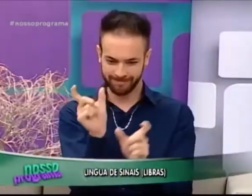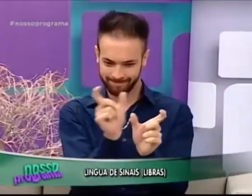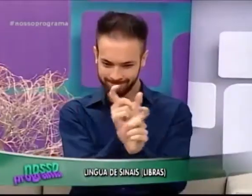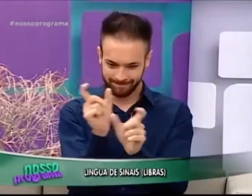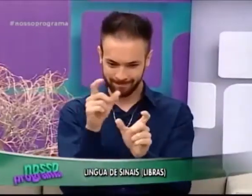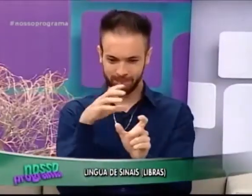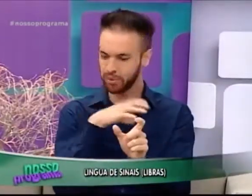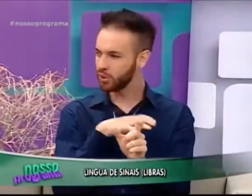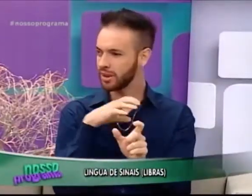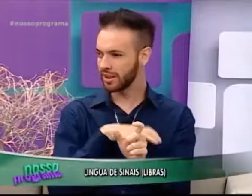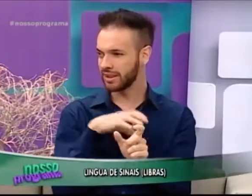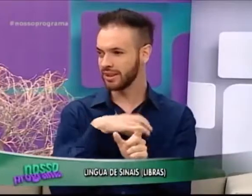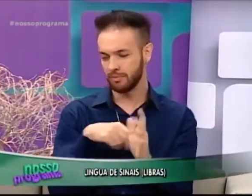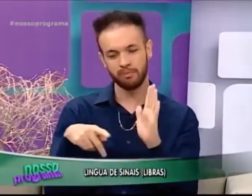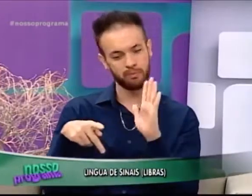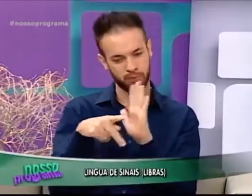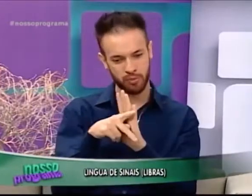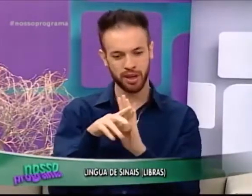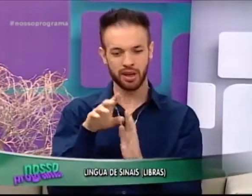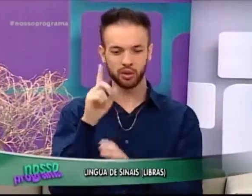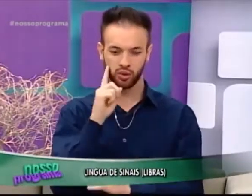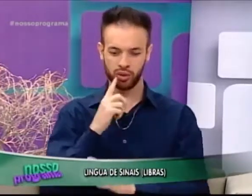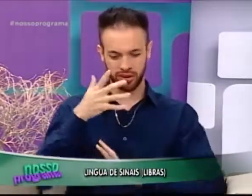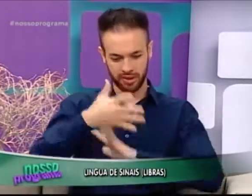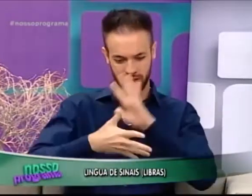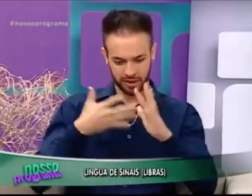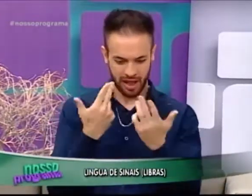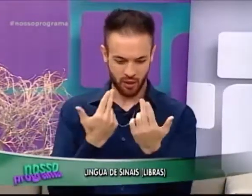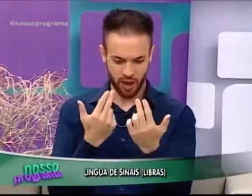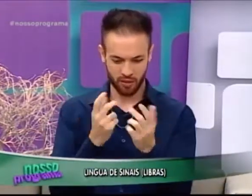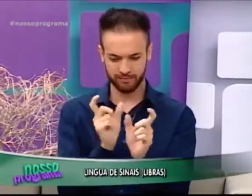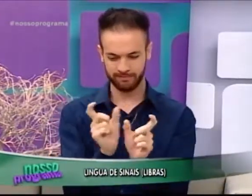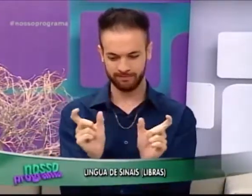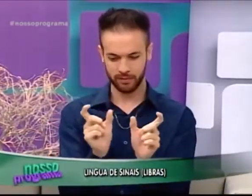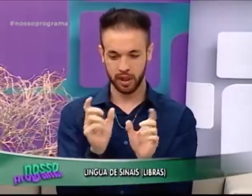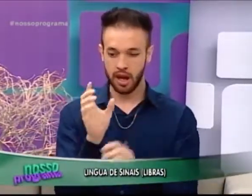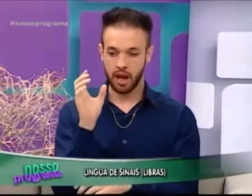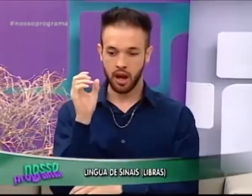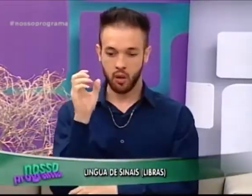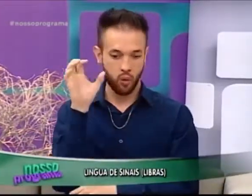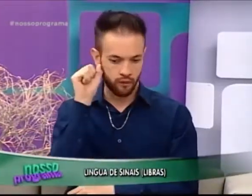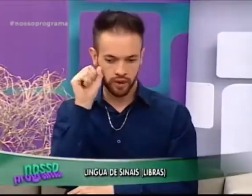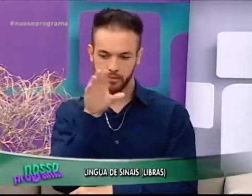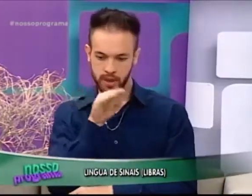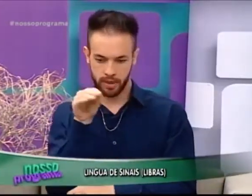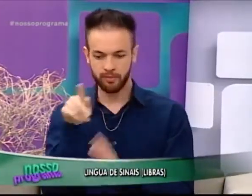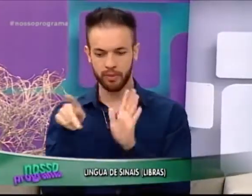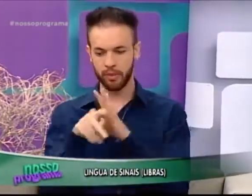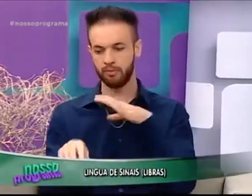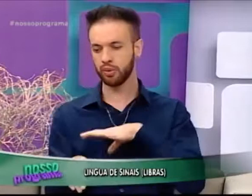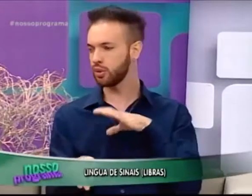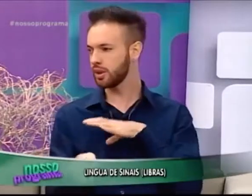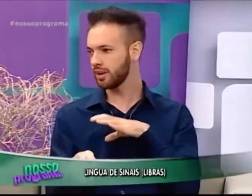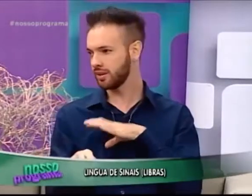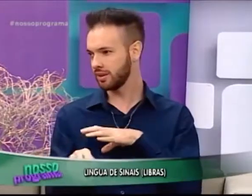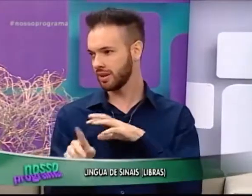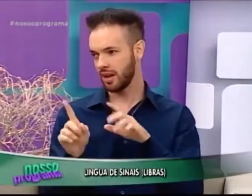A português para o surdo é muito difícil, a gramática para o surdo é muito difícil. Para o ouvinte falar português